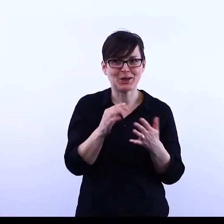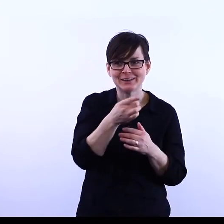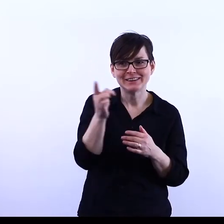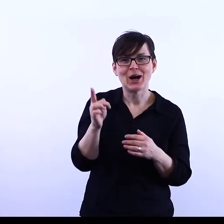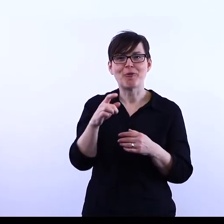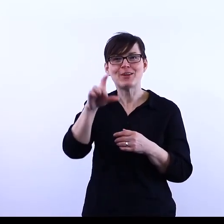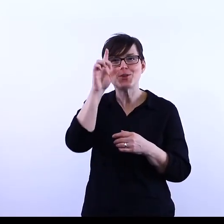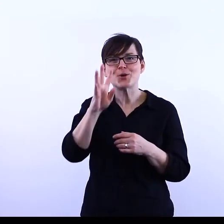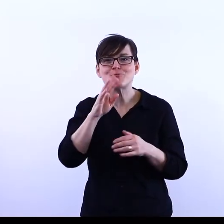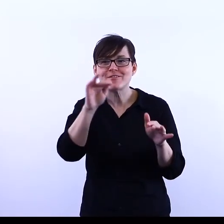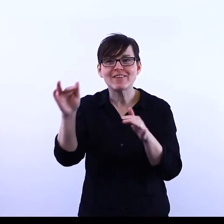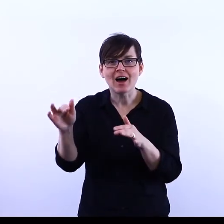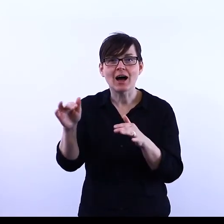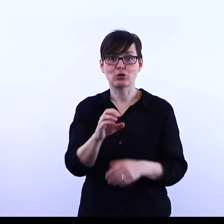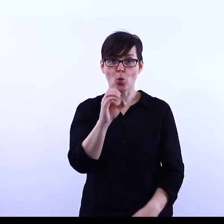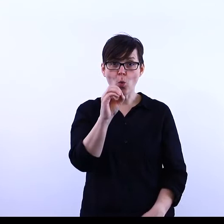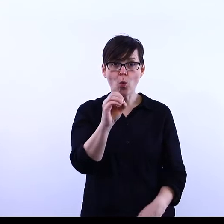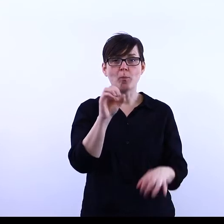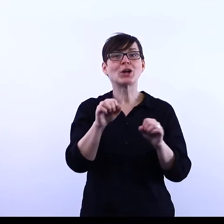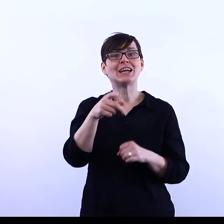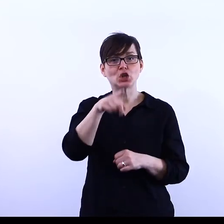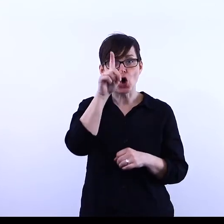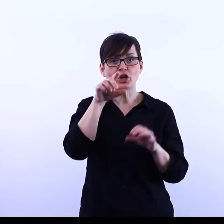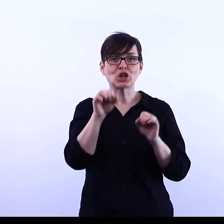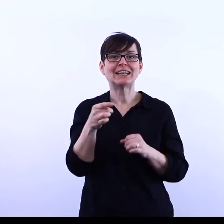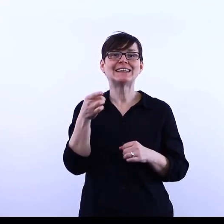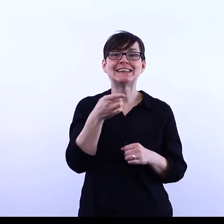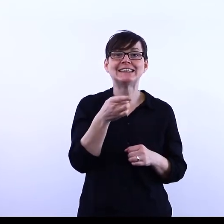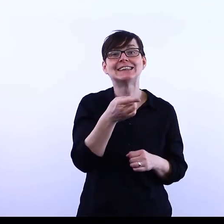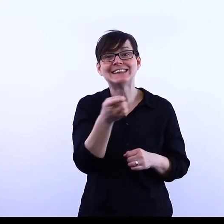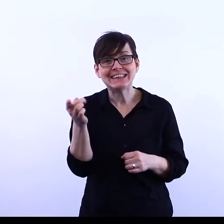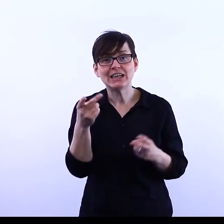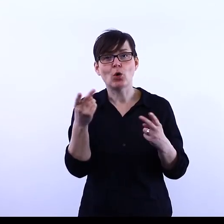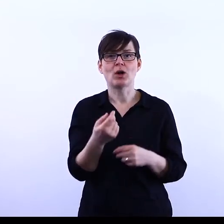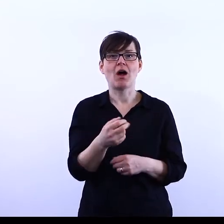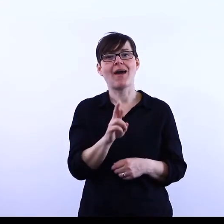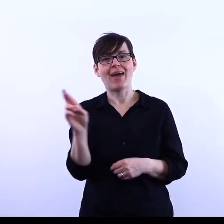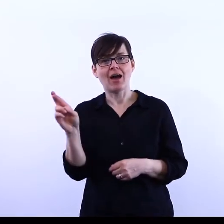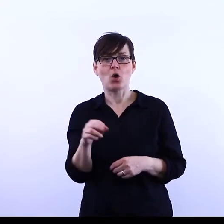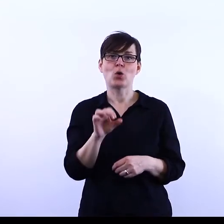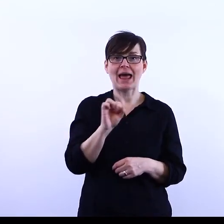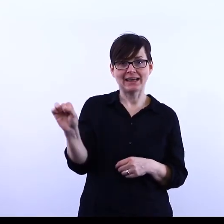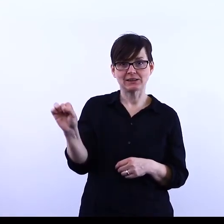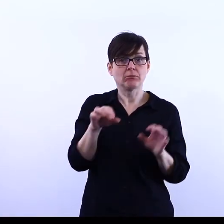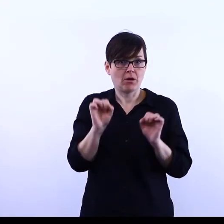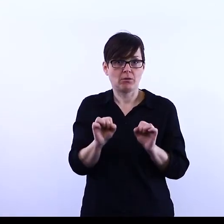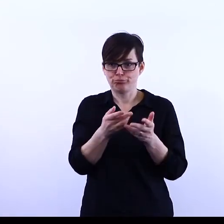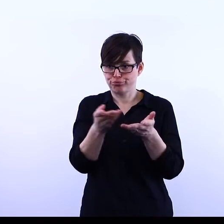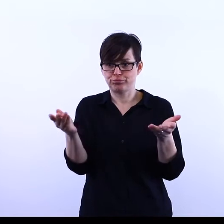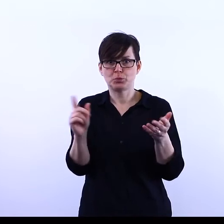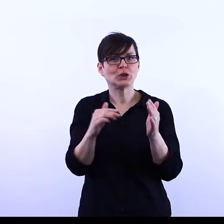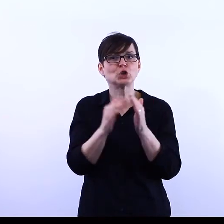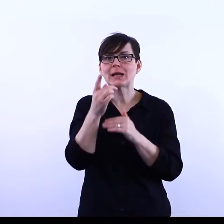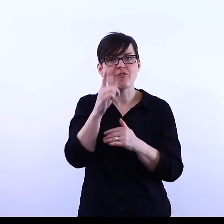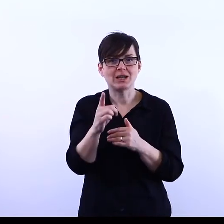sein. O könnte auf Deutsch sowohl sie als auch er als auch es bedeuten. Das heißt, das System dürfte eigentlich nicht